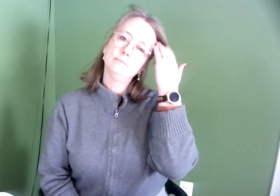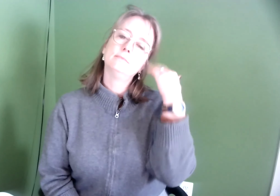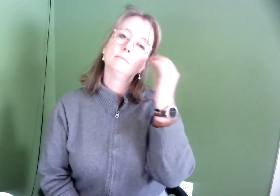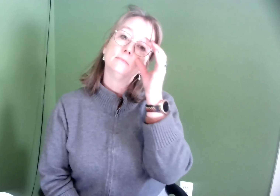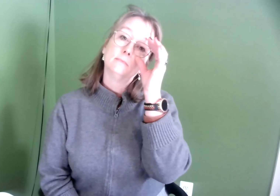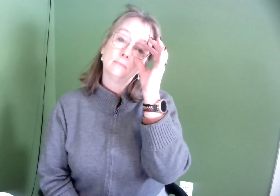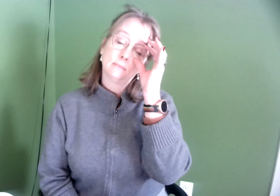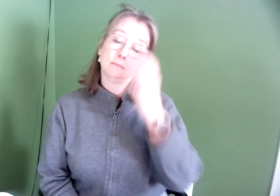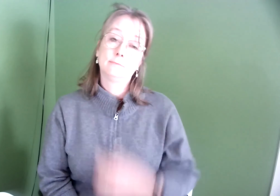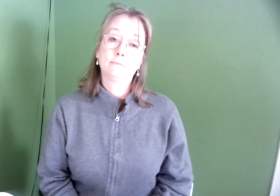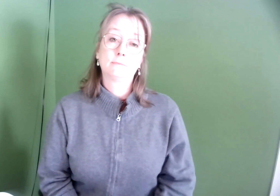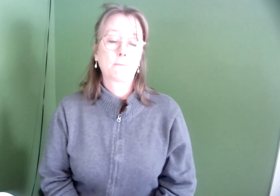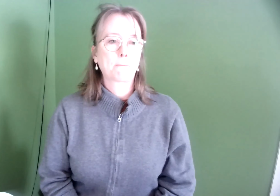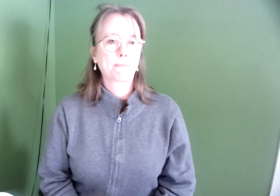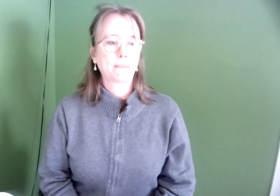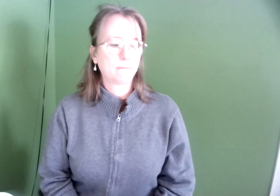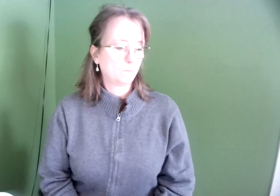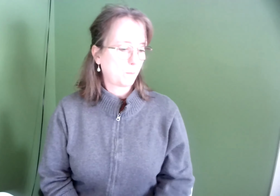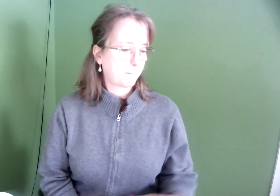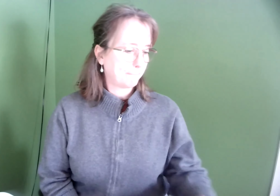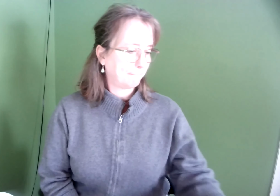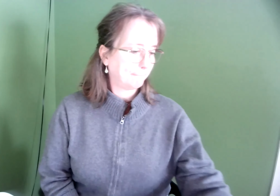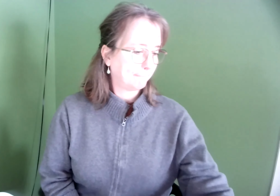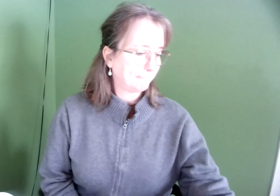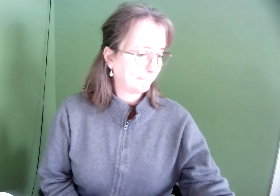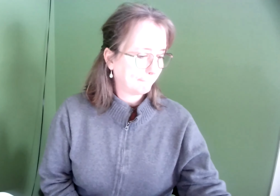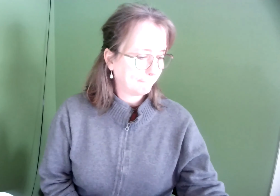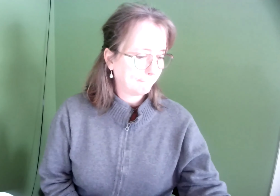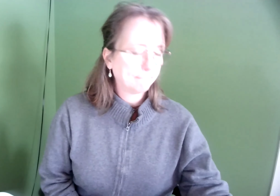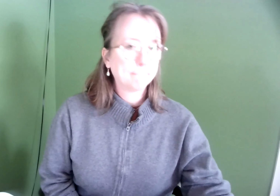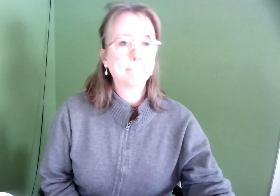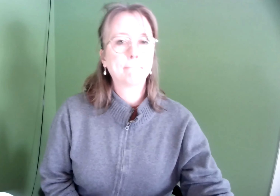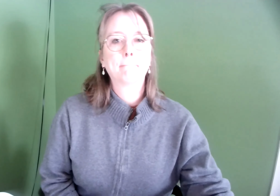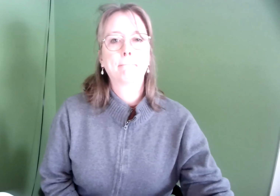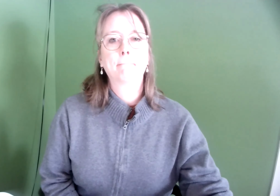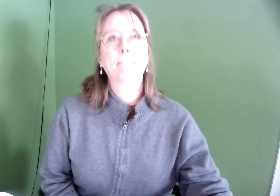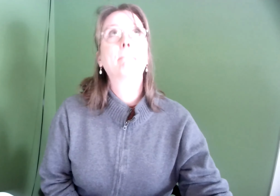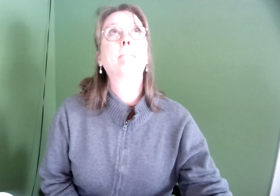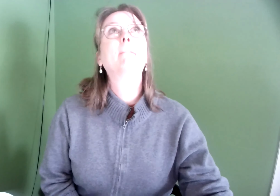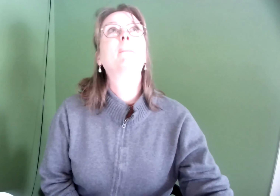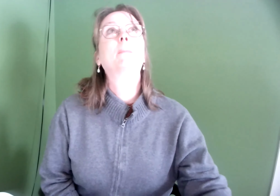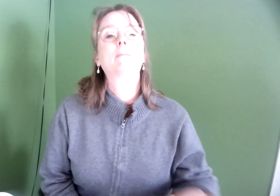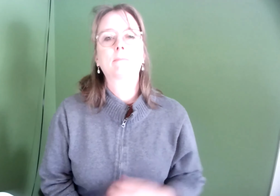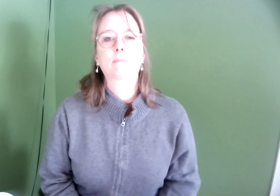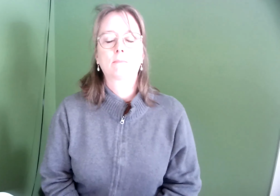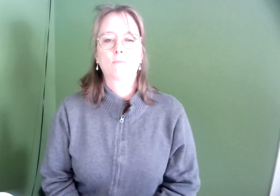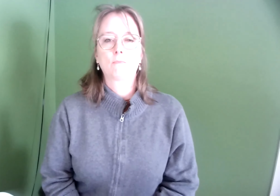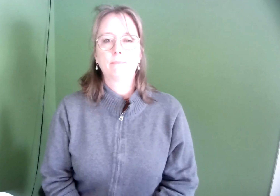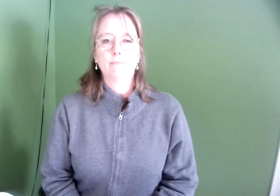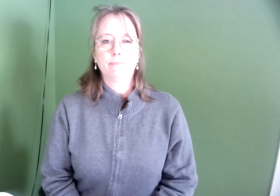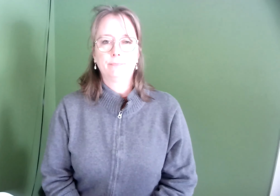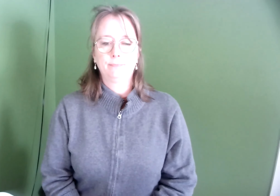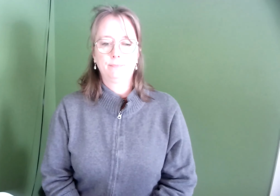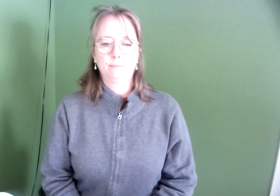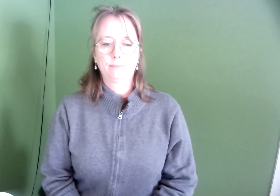programa que se podría llamarle una respuesta alternativa a la de tener que abordar una